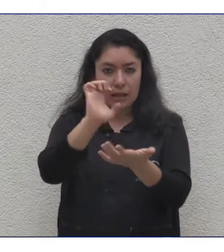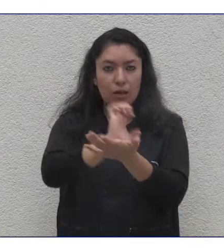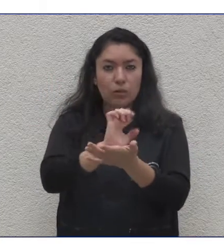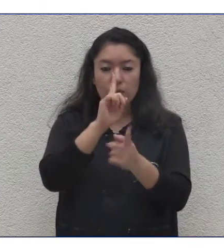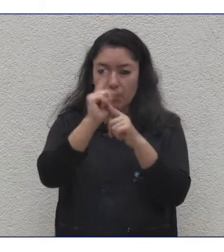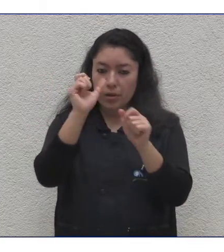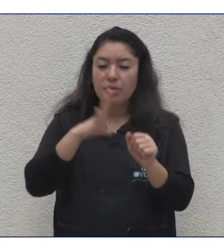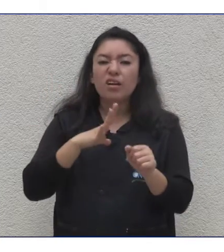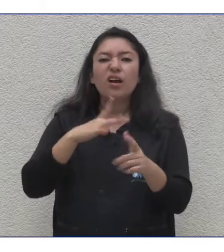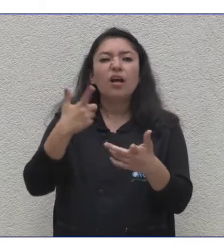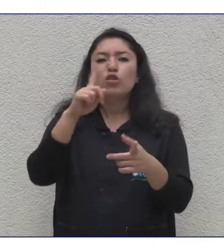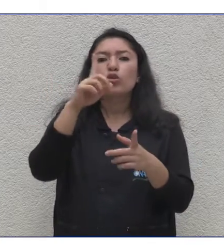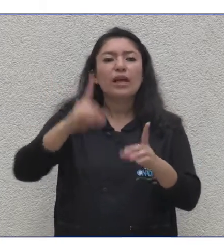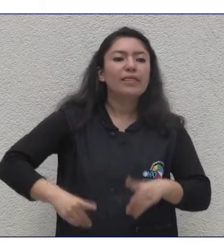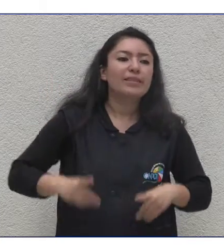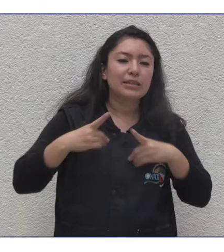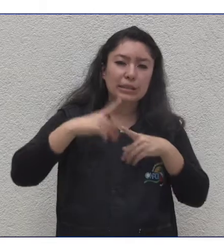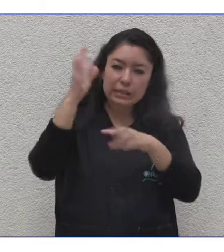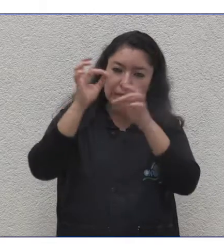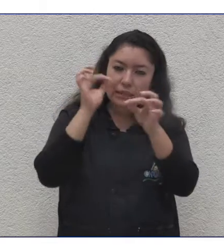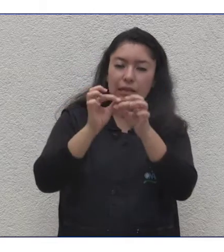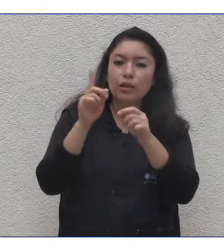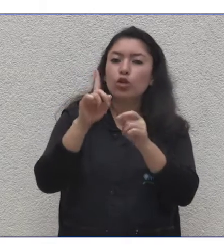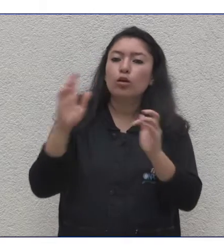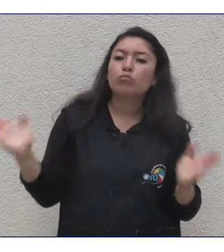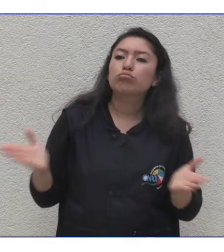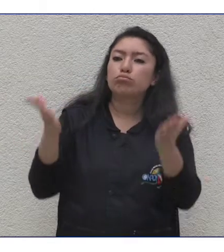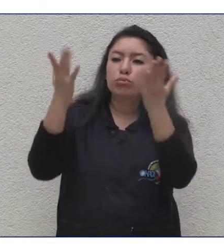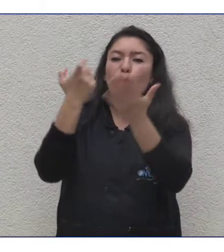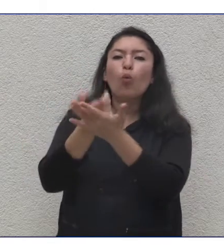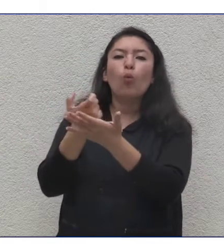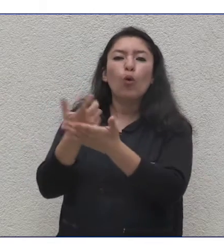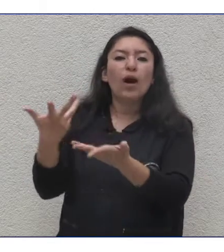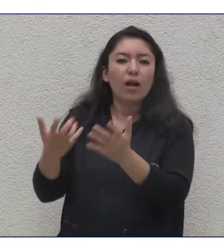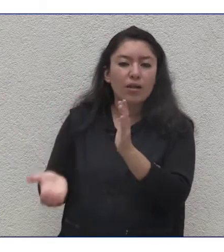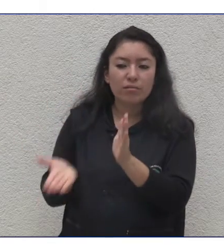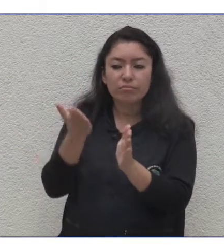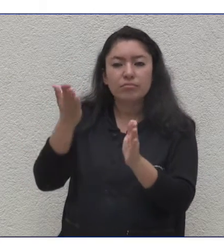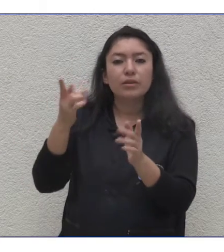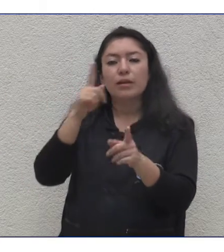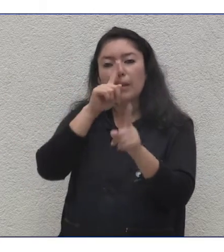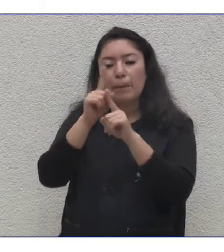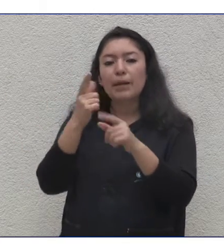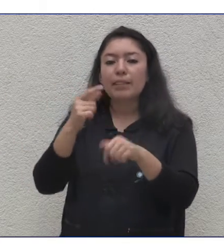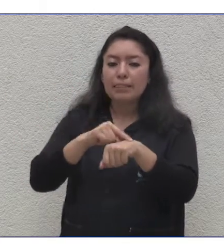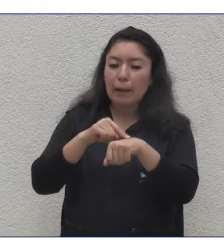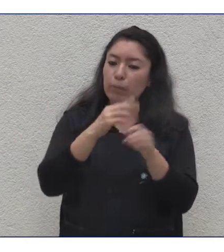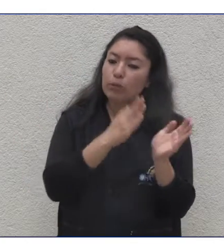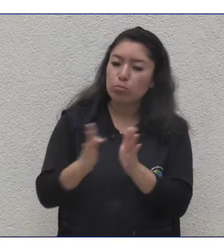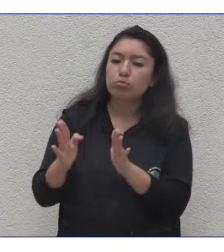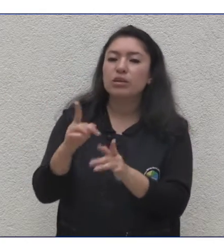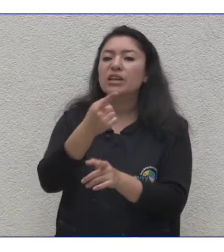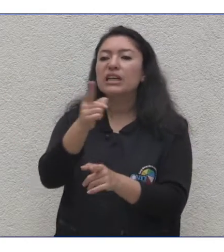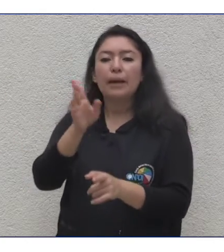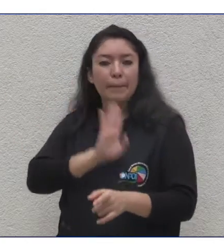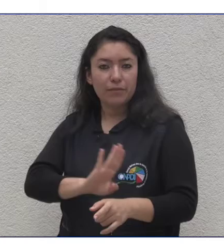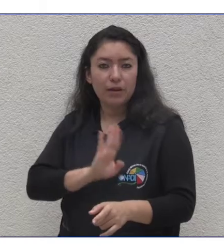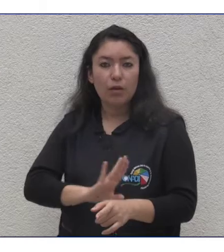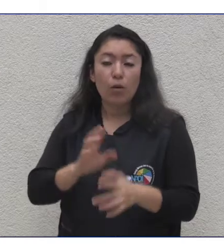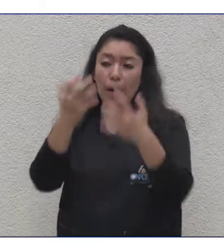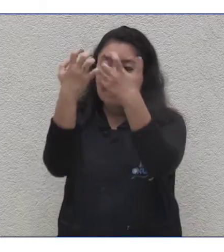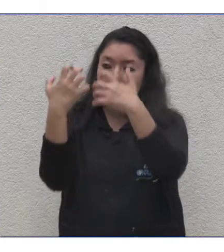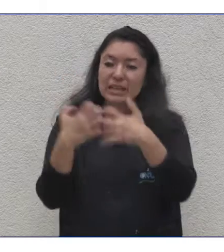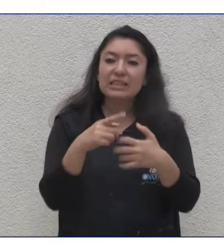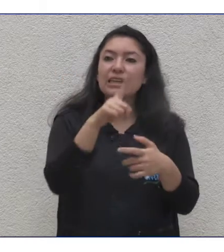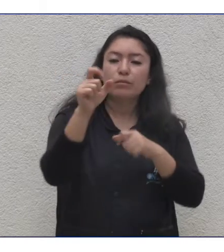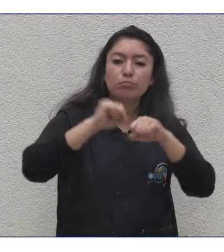indicando la ubicación exacta, el costo total de la obra, la fuente de financiamiento, el tiempo de ejecución, beneficiarios,